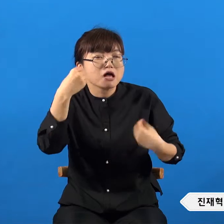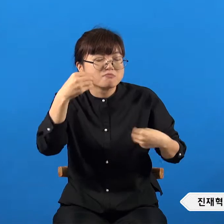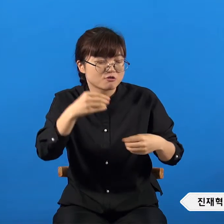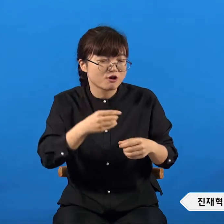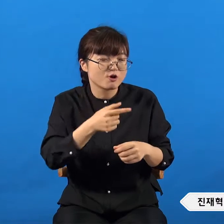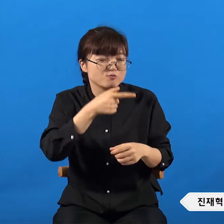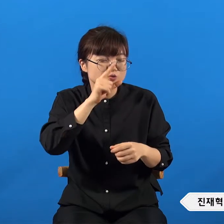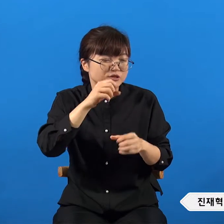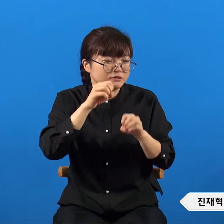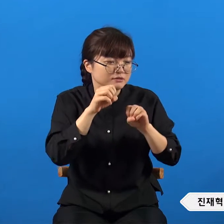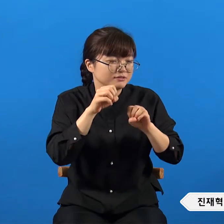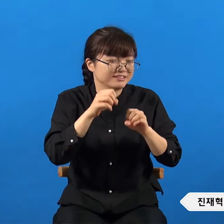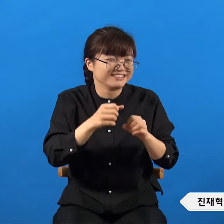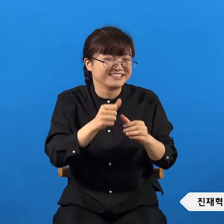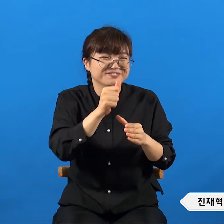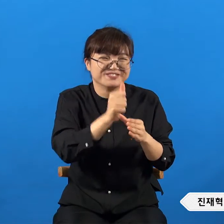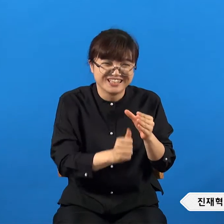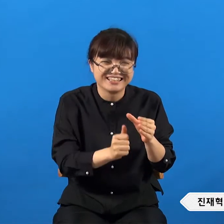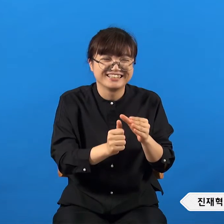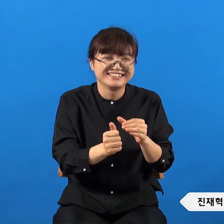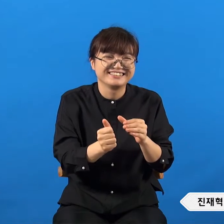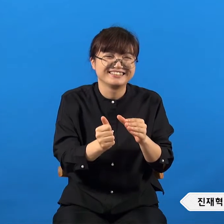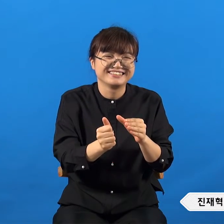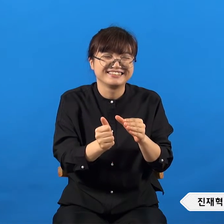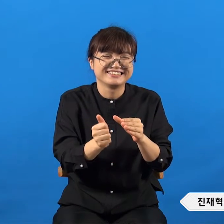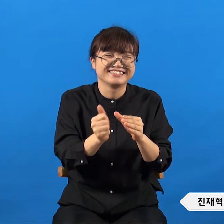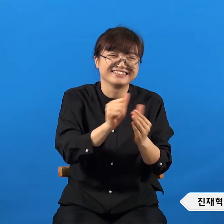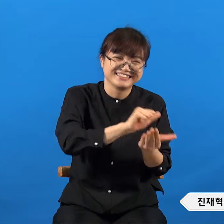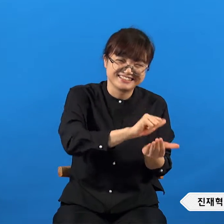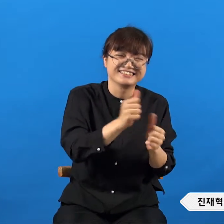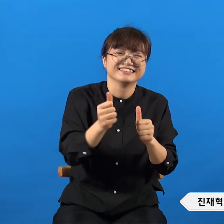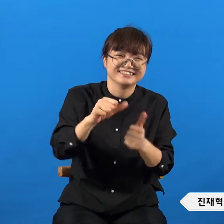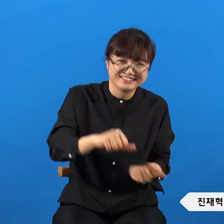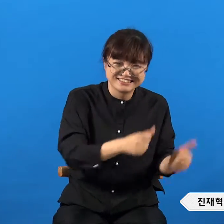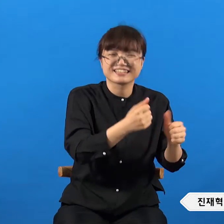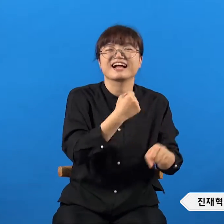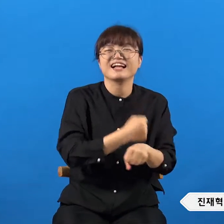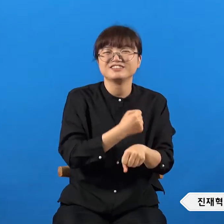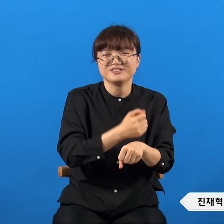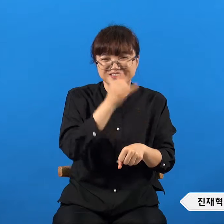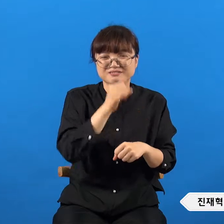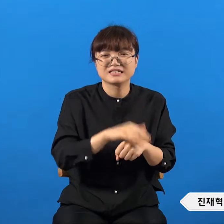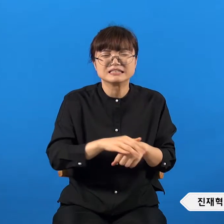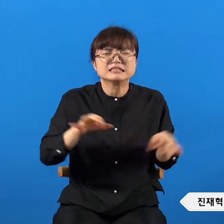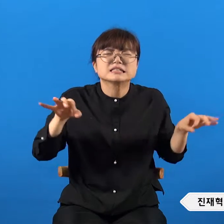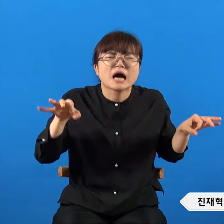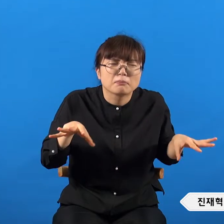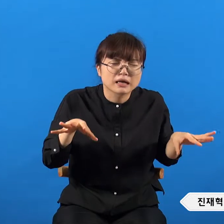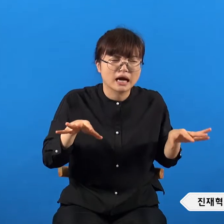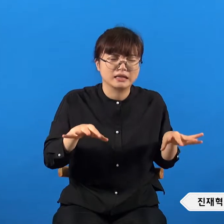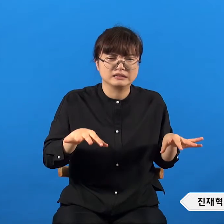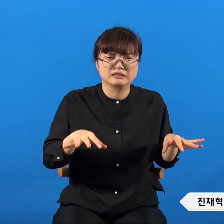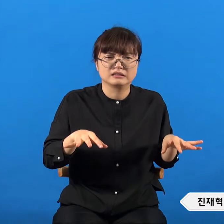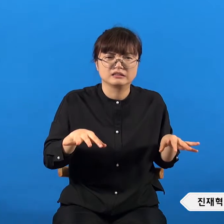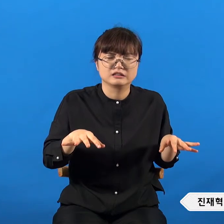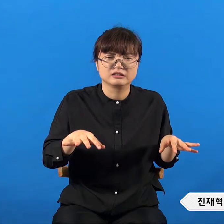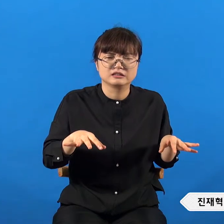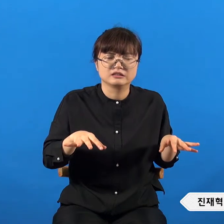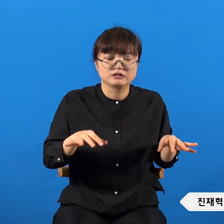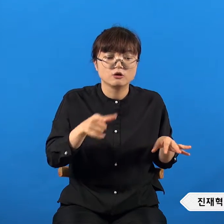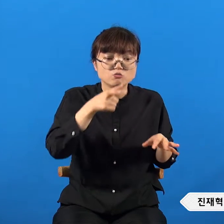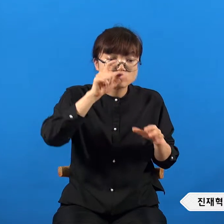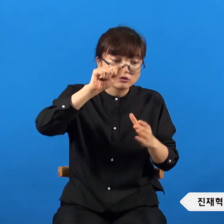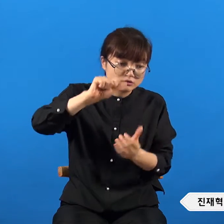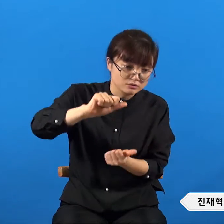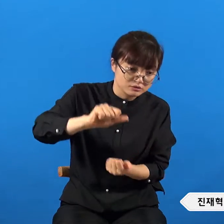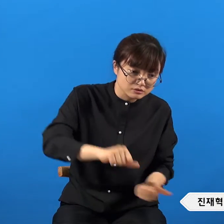넣는 분도 등장합니다. 그걸 통해서 생각해 봅니다. 잠시간의 예식이지만